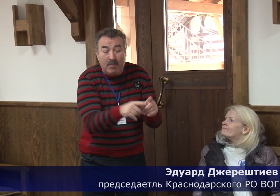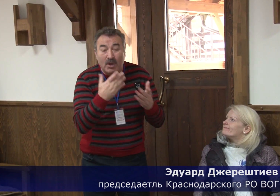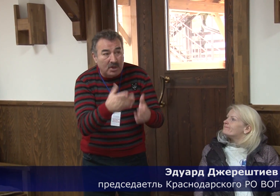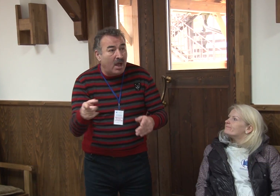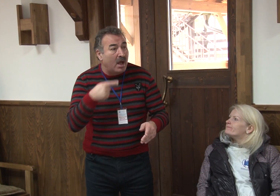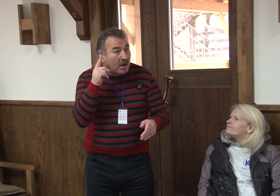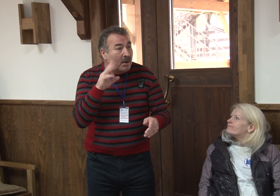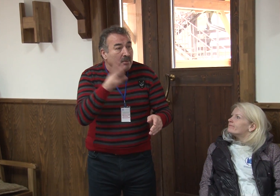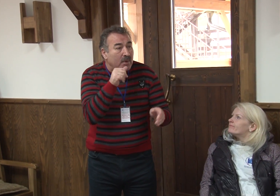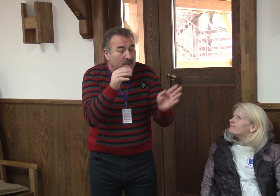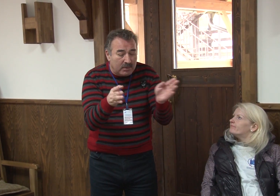раз почитал.